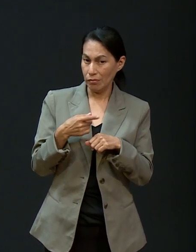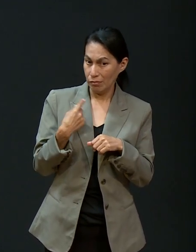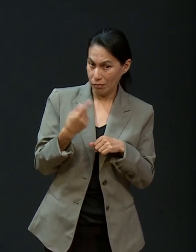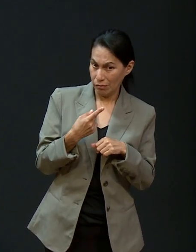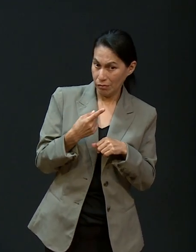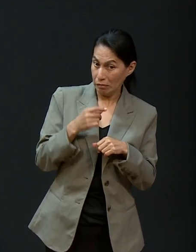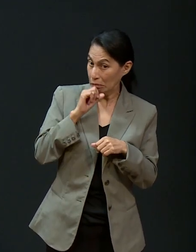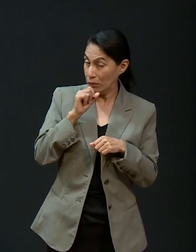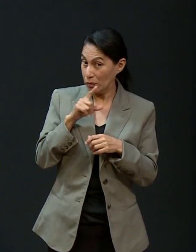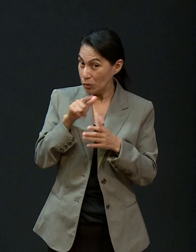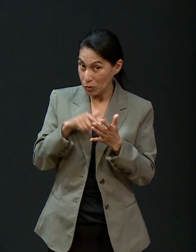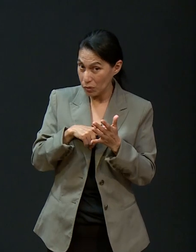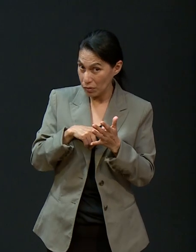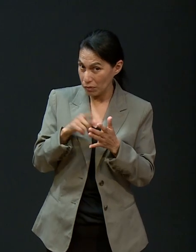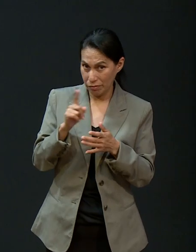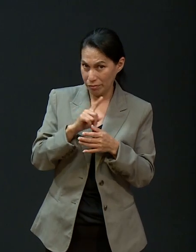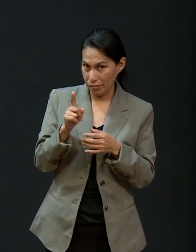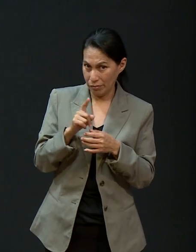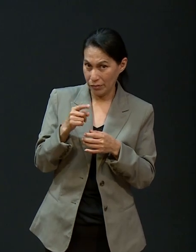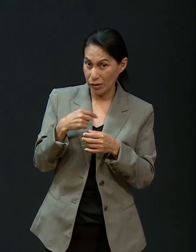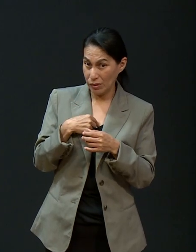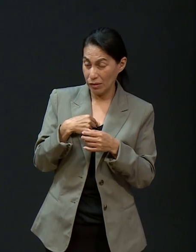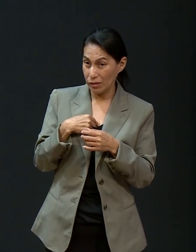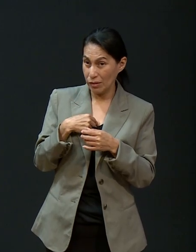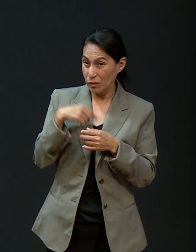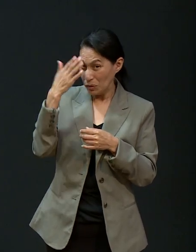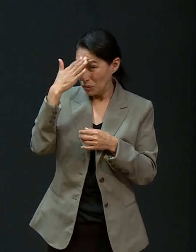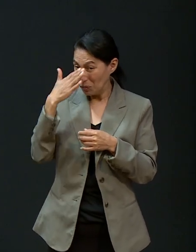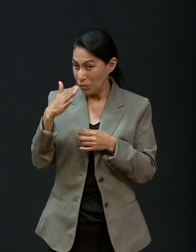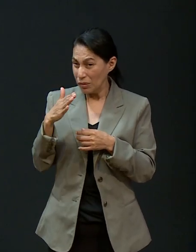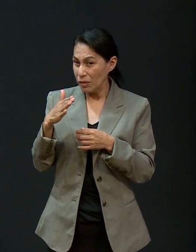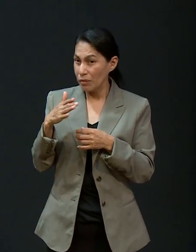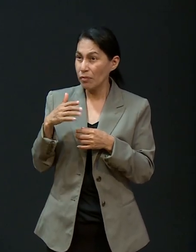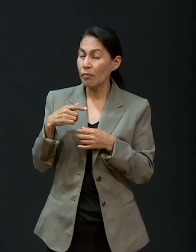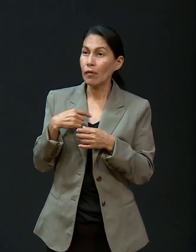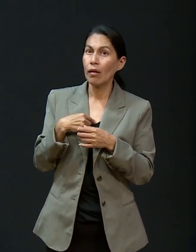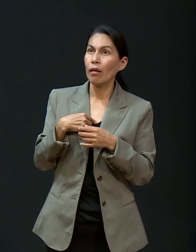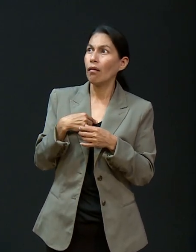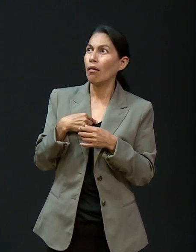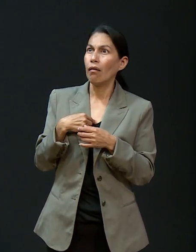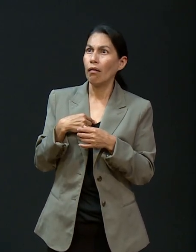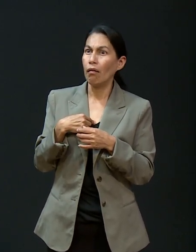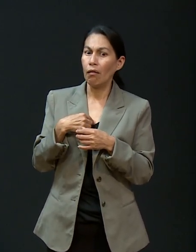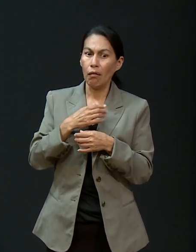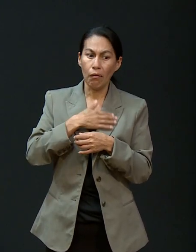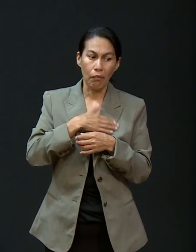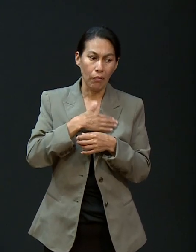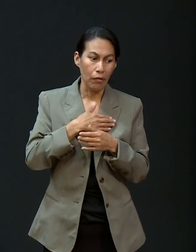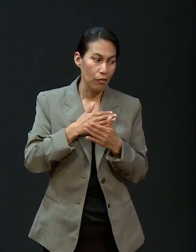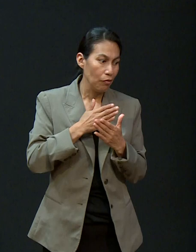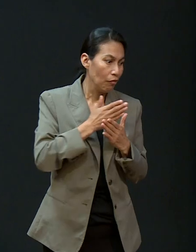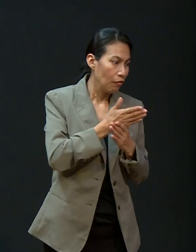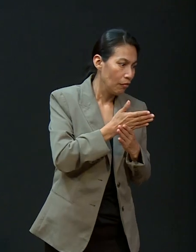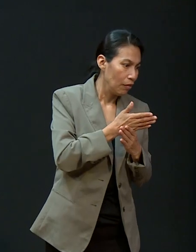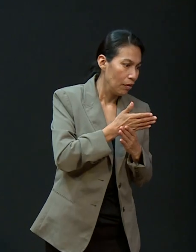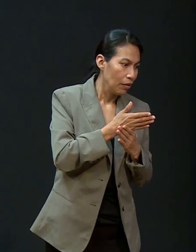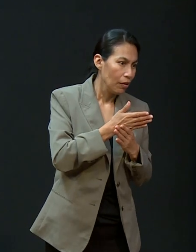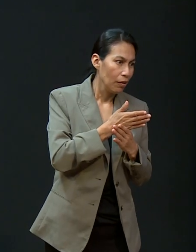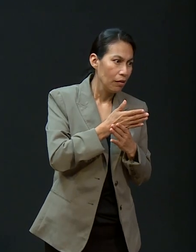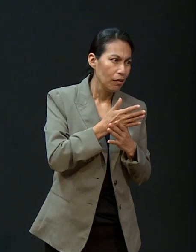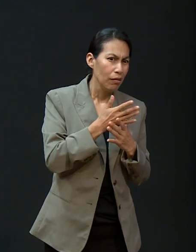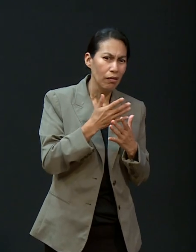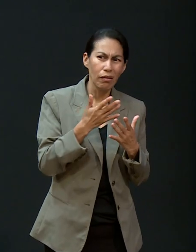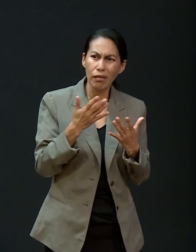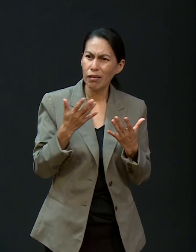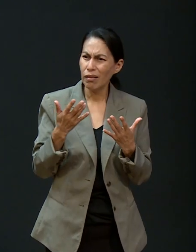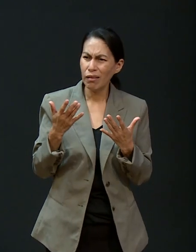no estábamos en el mismo lugar, pero cuando yo fiquei sabiendo de esto, me fui para el baño, pues,